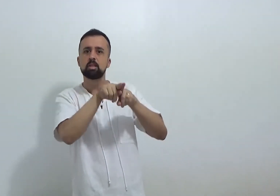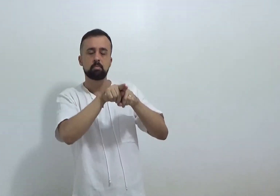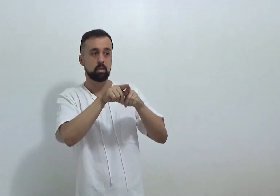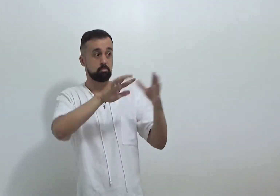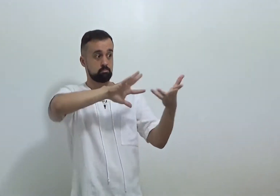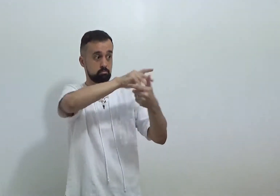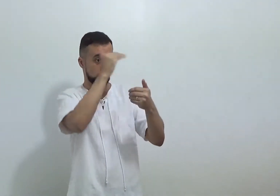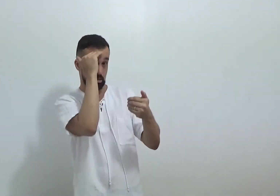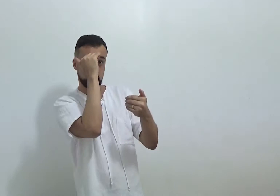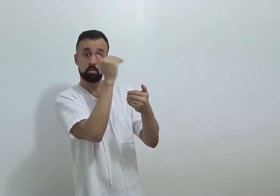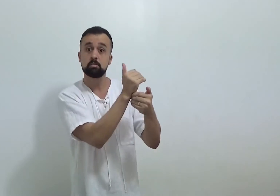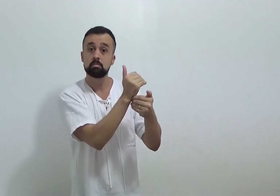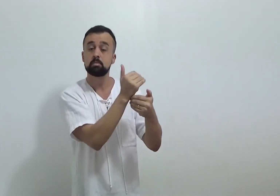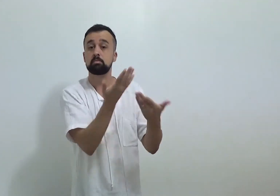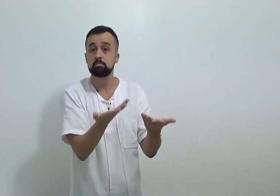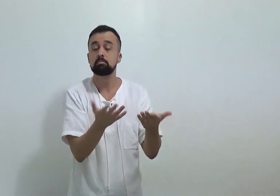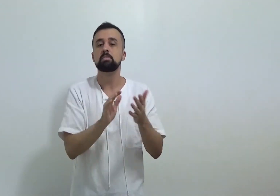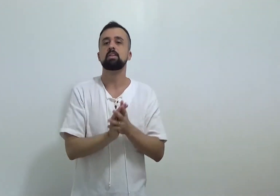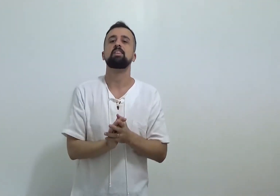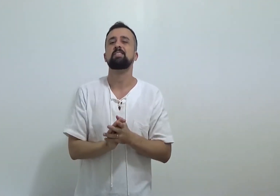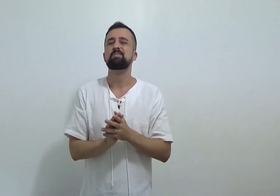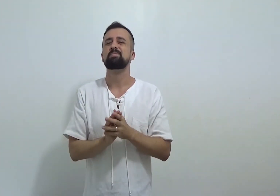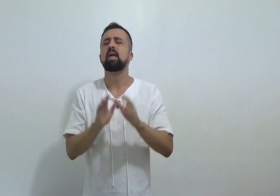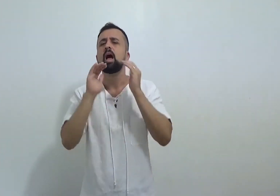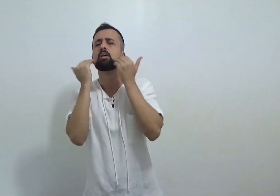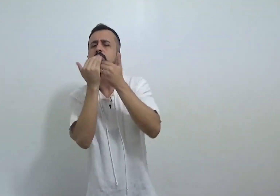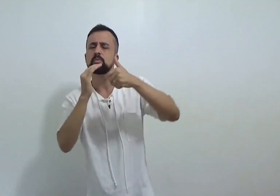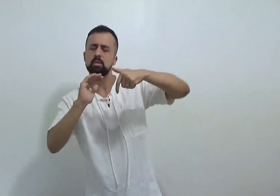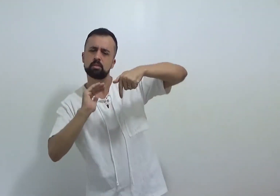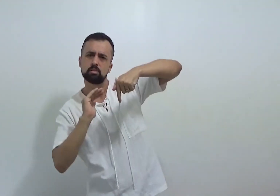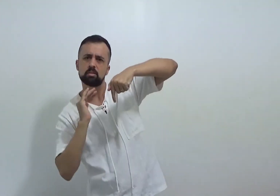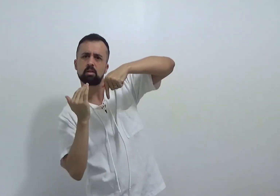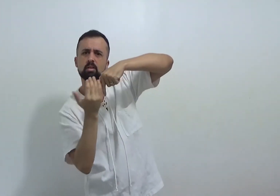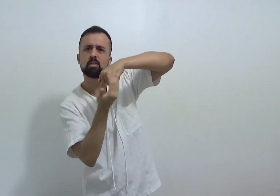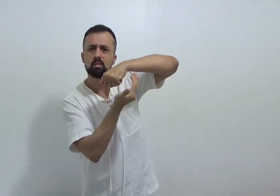Então, há aqui uma relação de empatia e respeito com a terra.